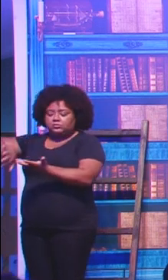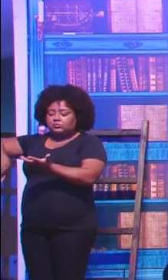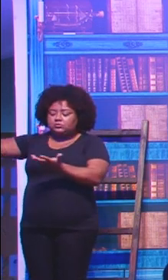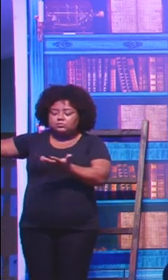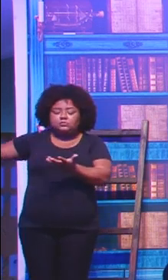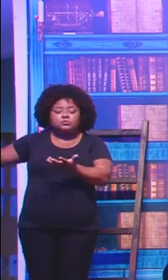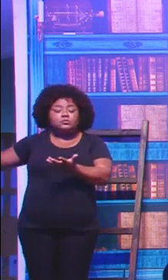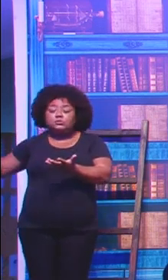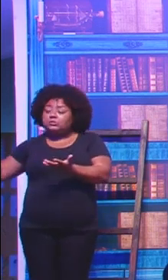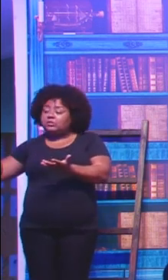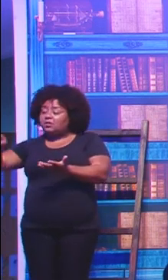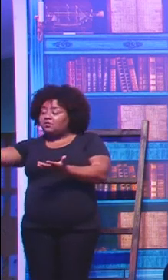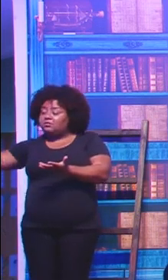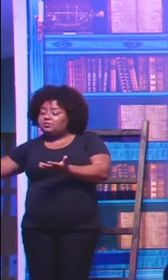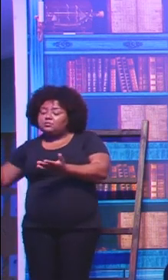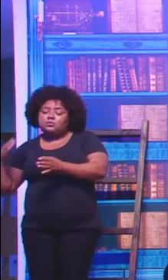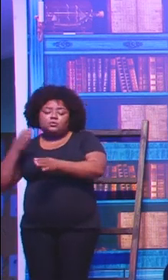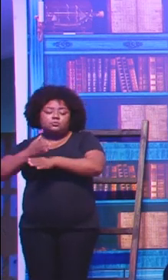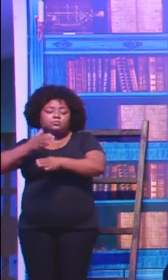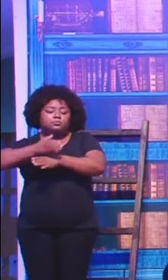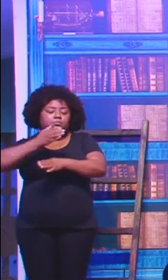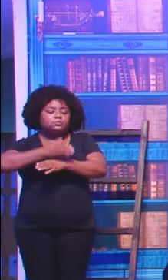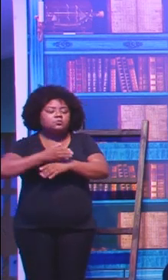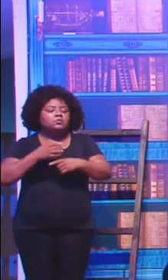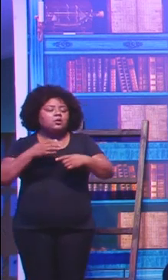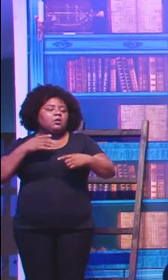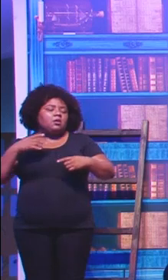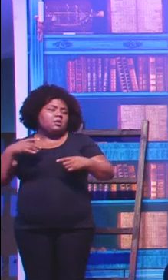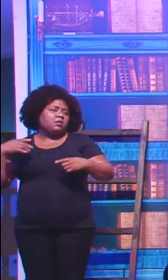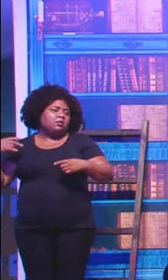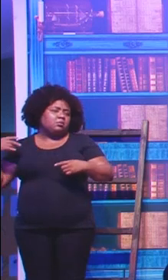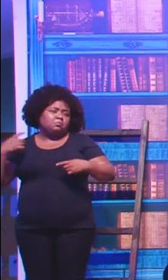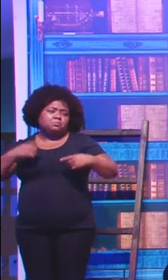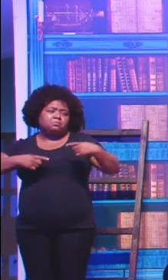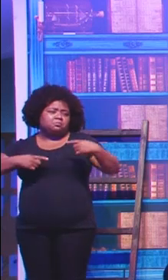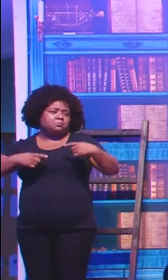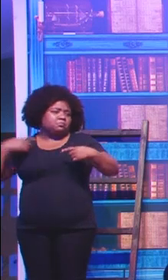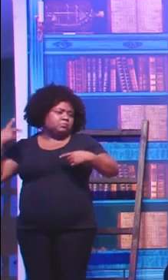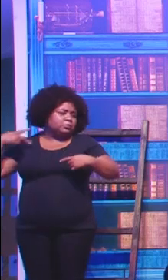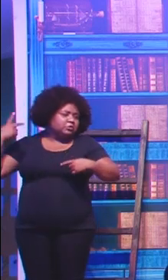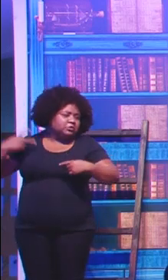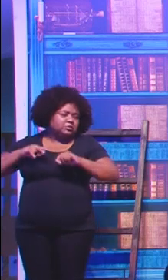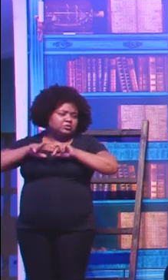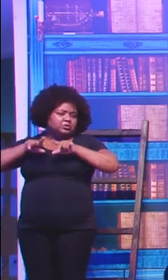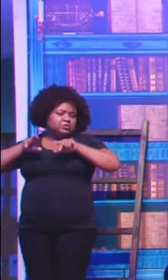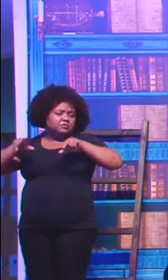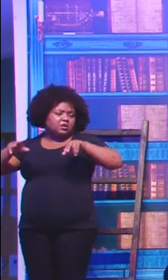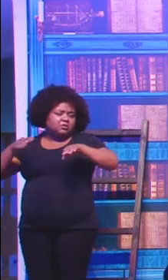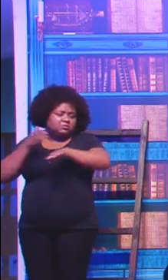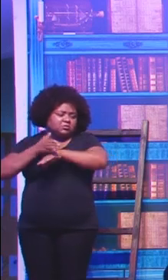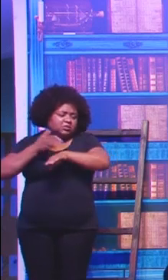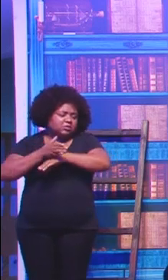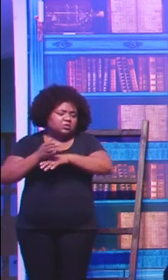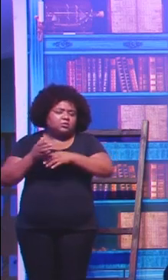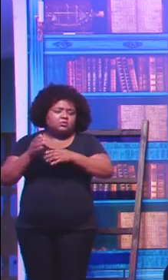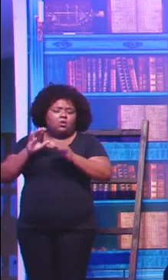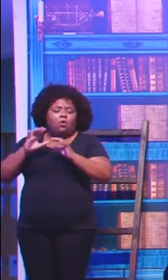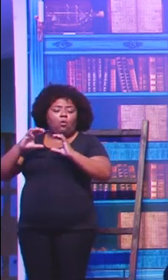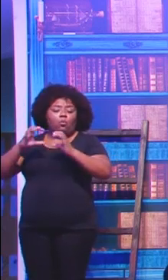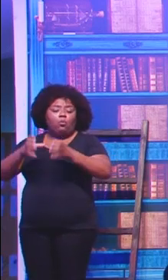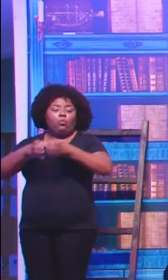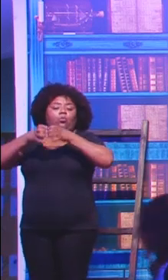não participa de uma série de políticas, né, dos eixos de prestígio da nação,